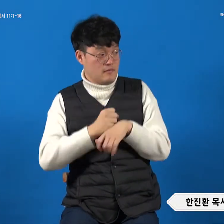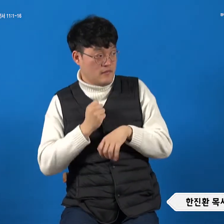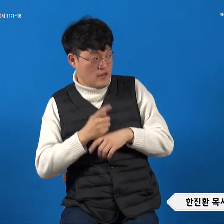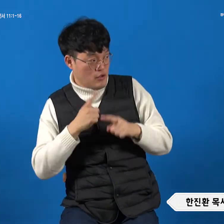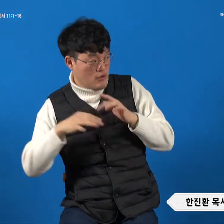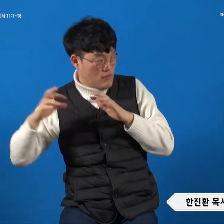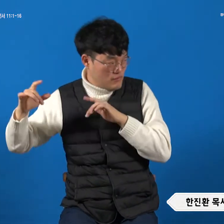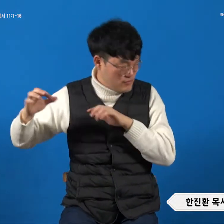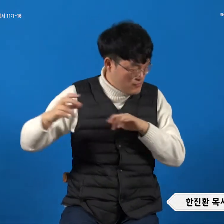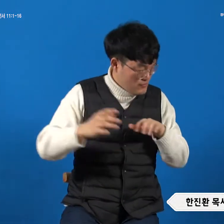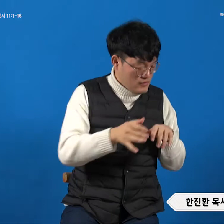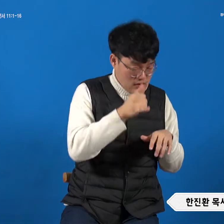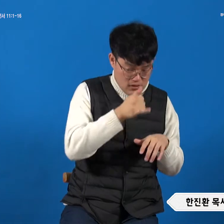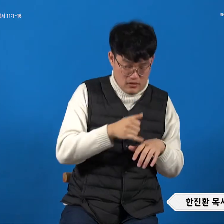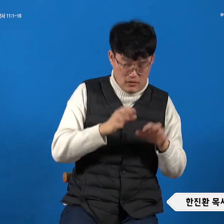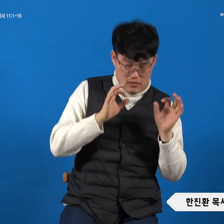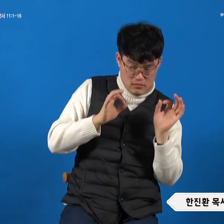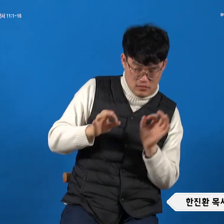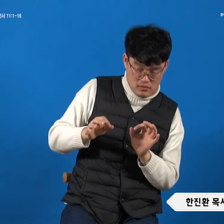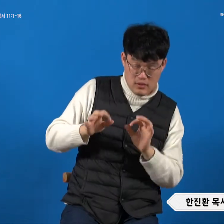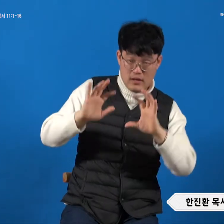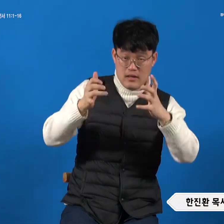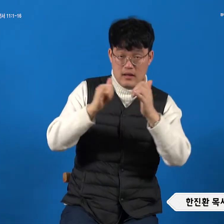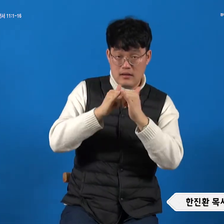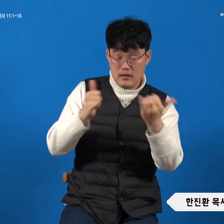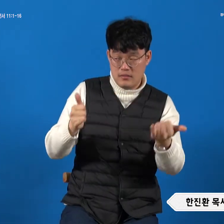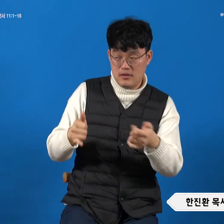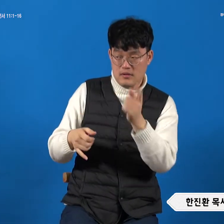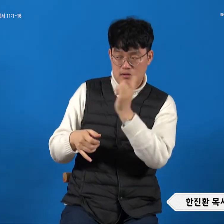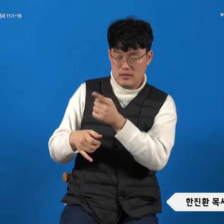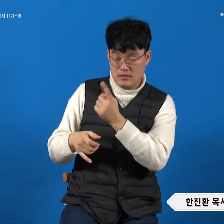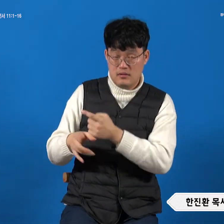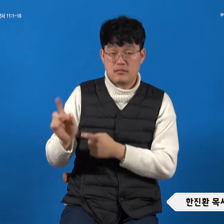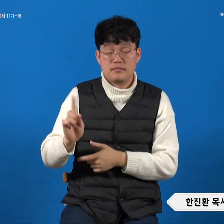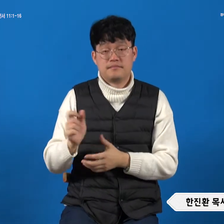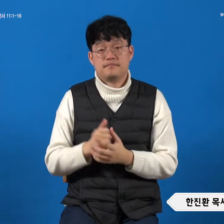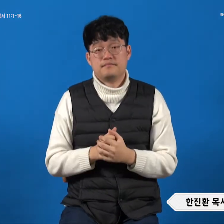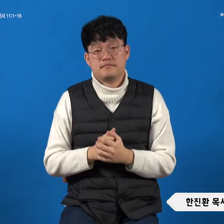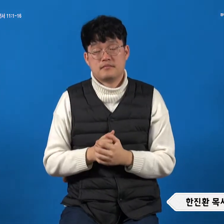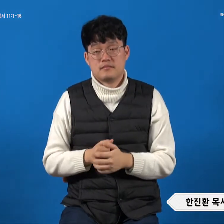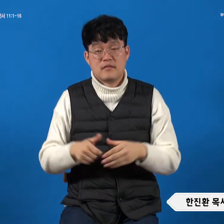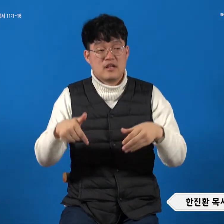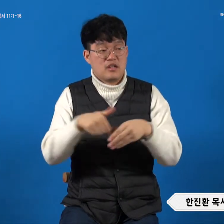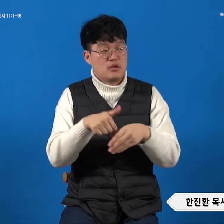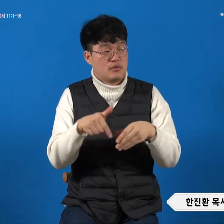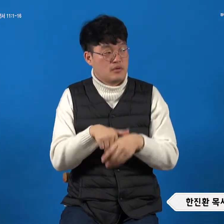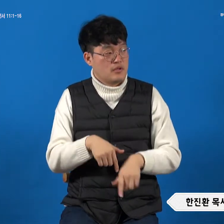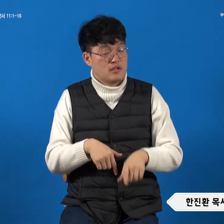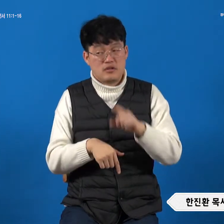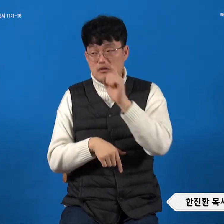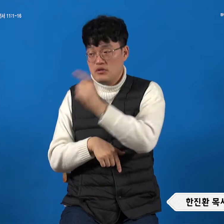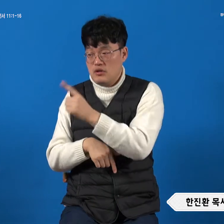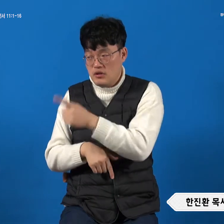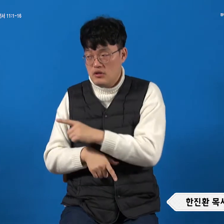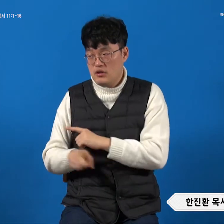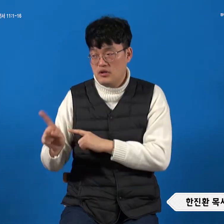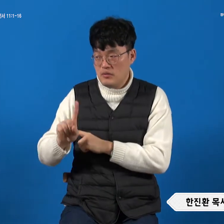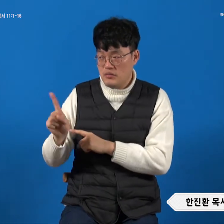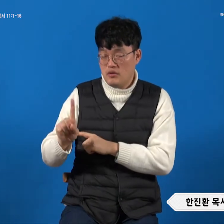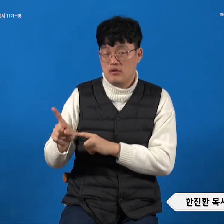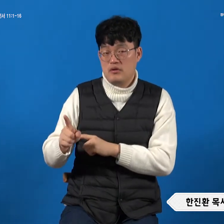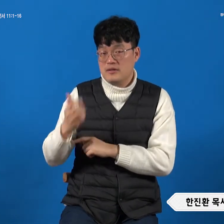벗어 던지고 교회로 몰려드니까 그것을 보는 세상 사람들이 뭐라고 하겠습니까? 기독교인들,